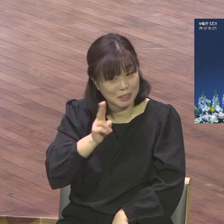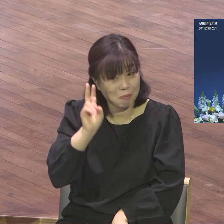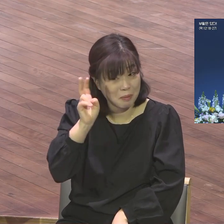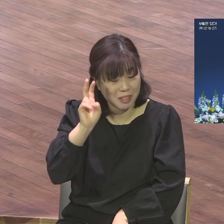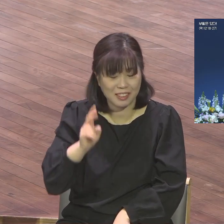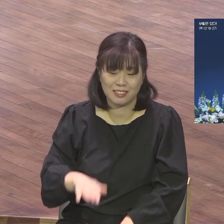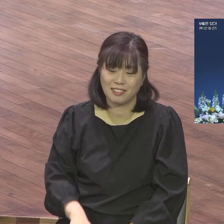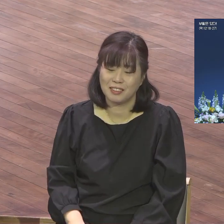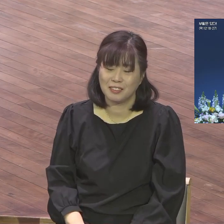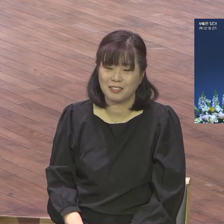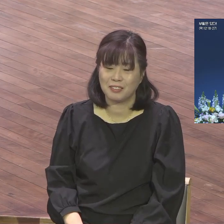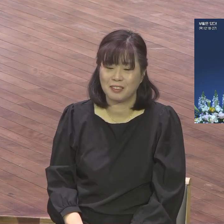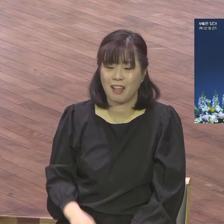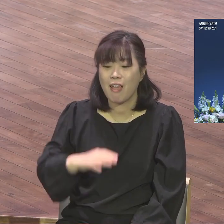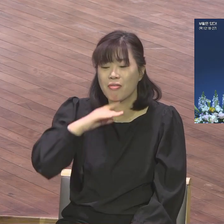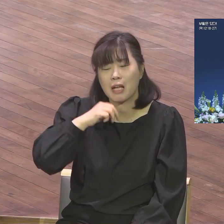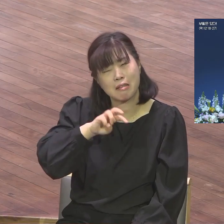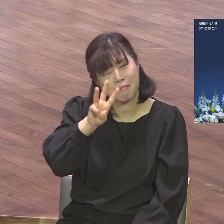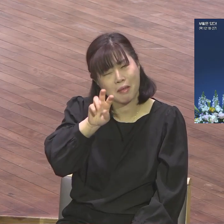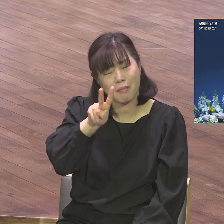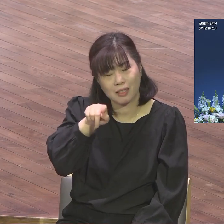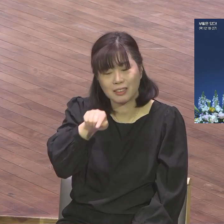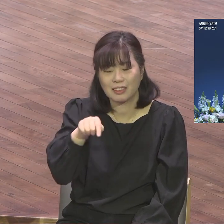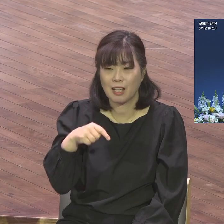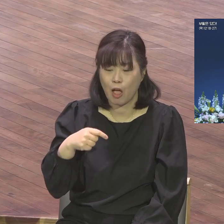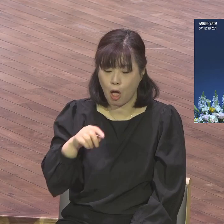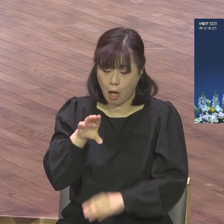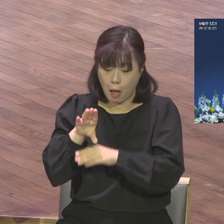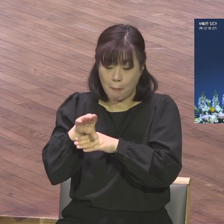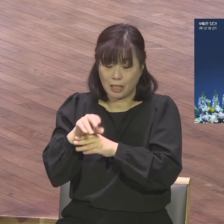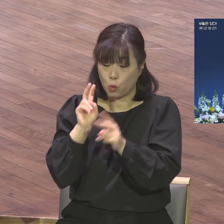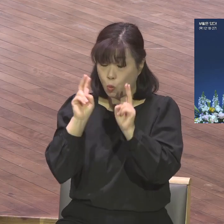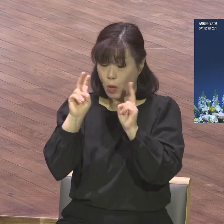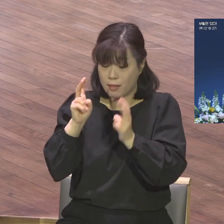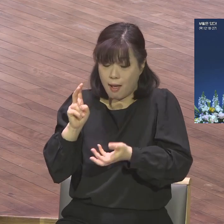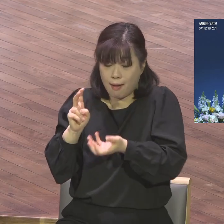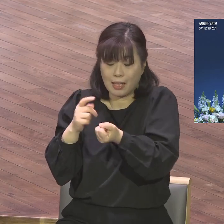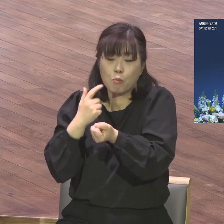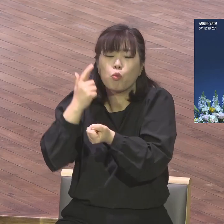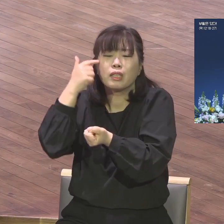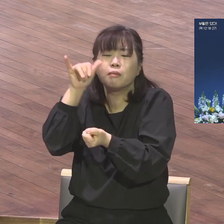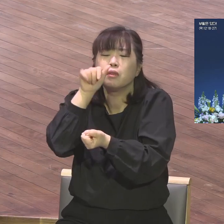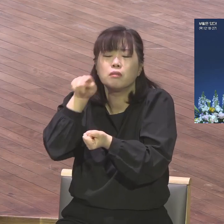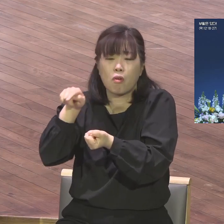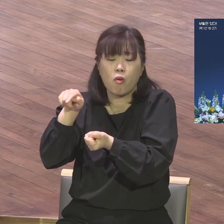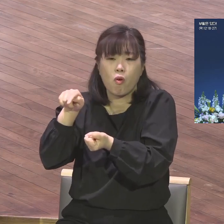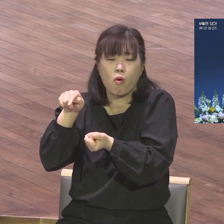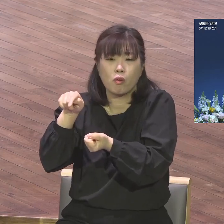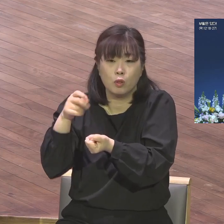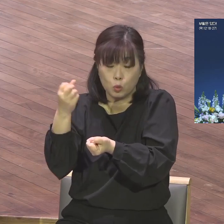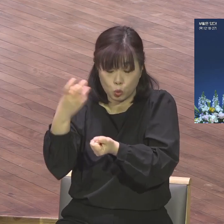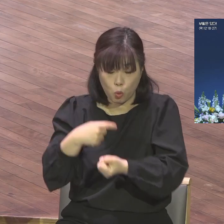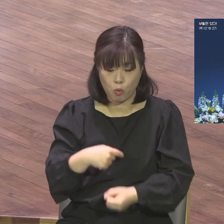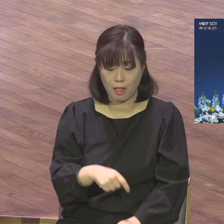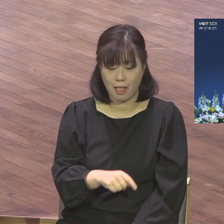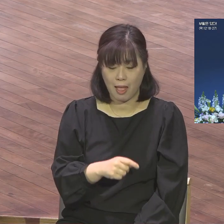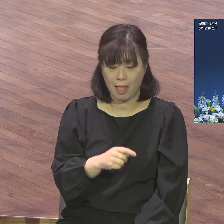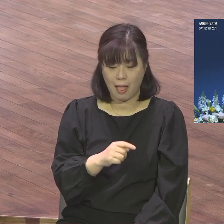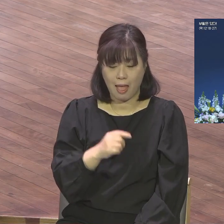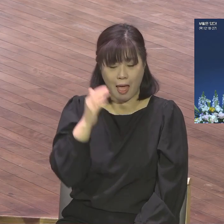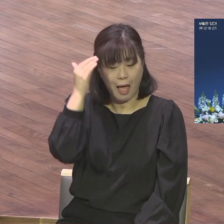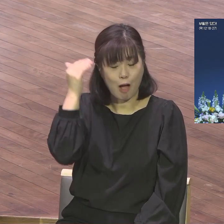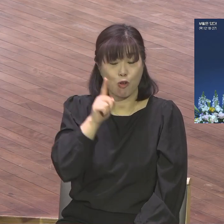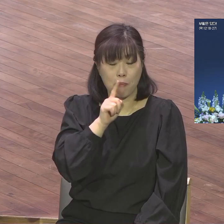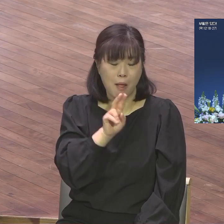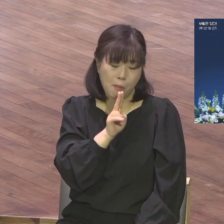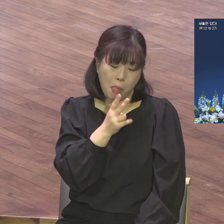그 방송하고 국을 가진 그 목사님 그리고 이제 통역하는 목사님 그리고 두